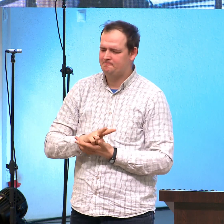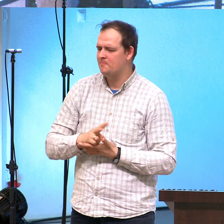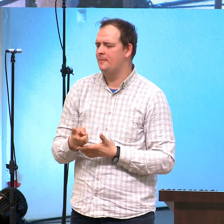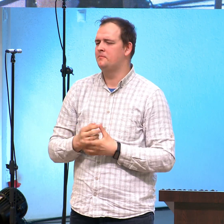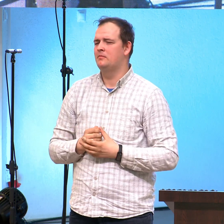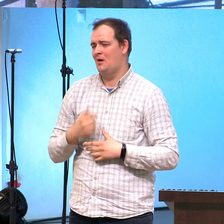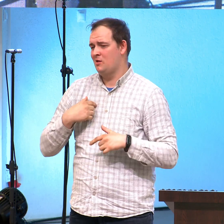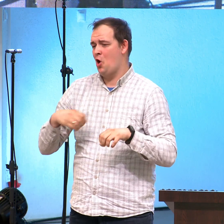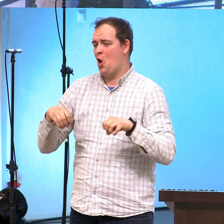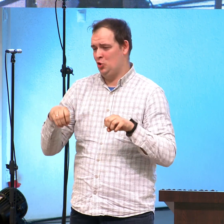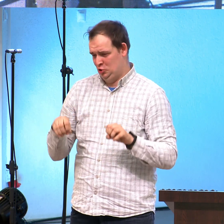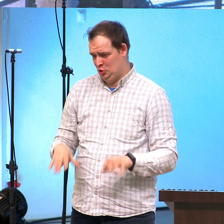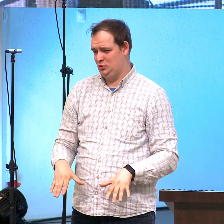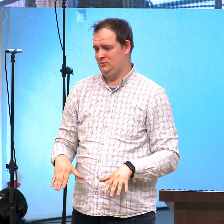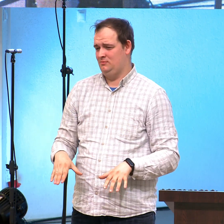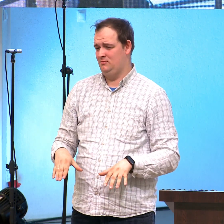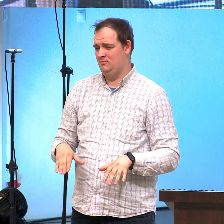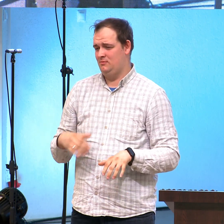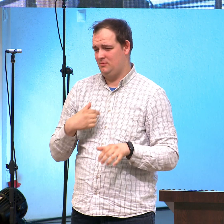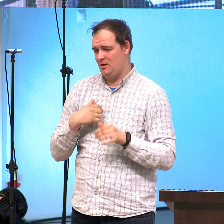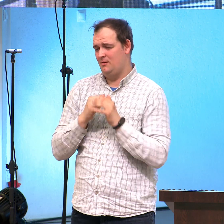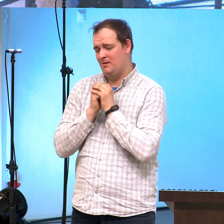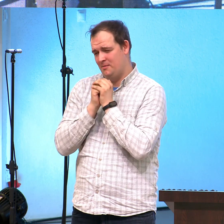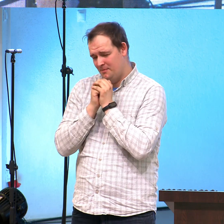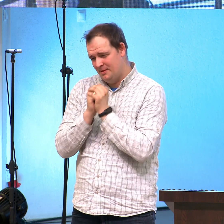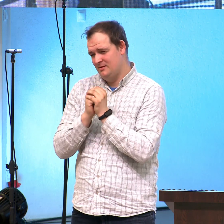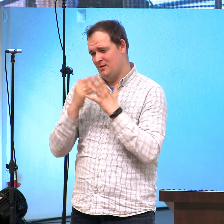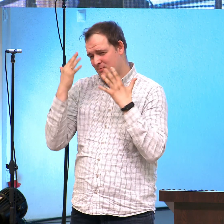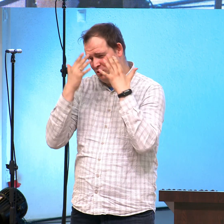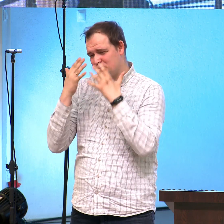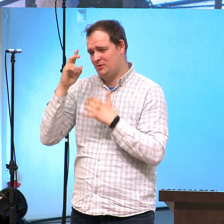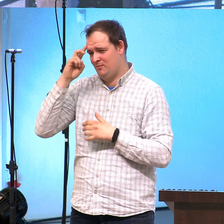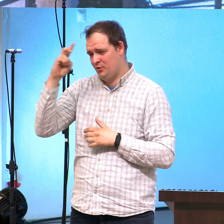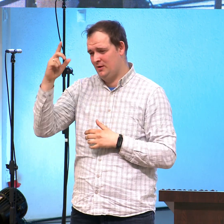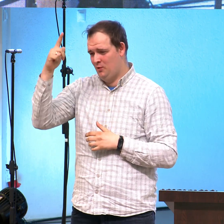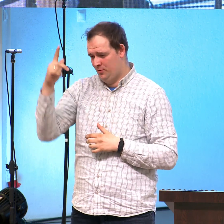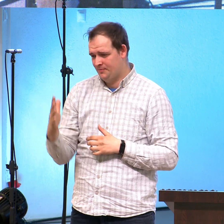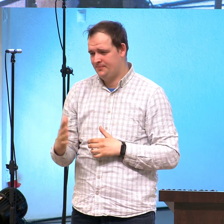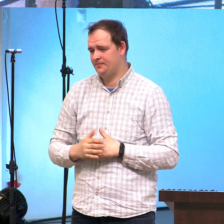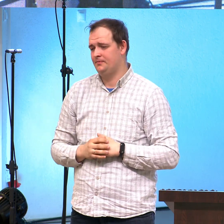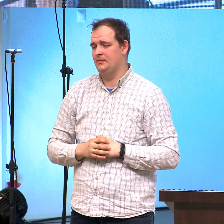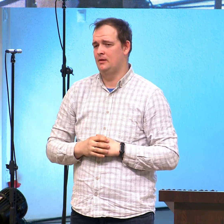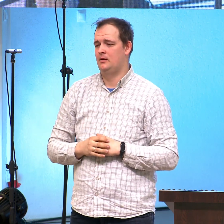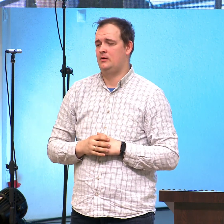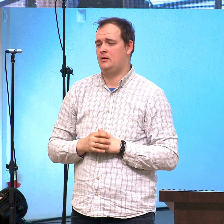могу уснуть ночью. И я решил молиться, размышлять о Боге, о Господе